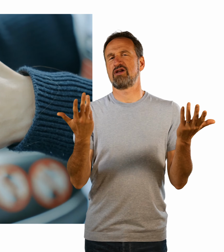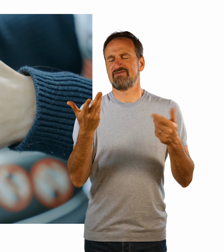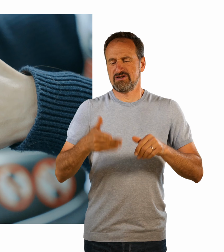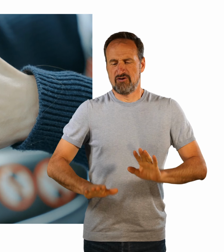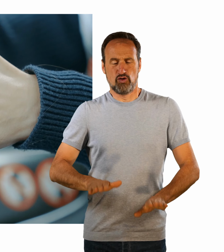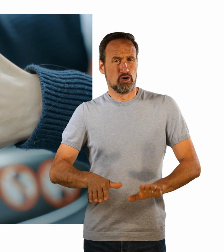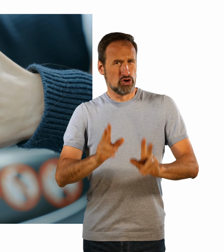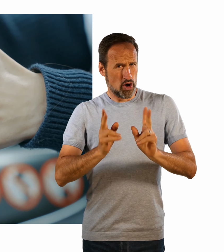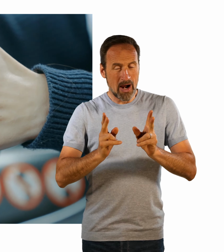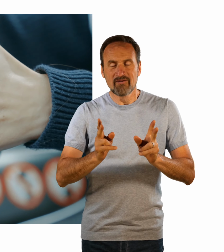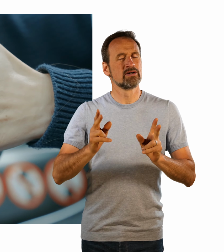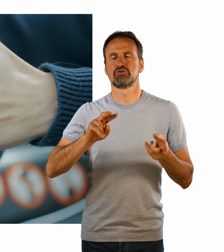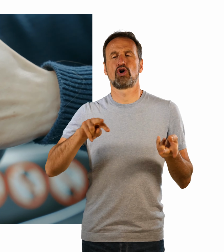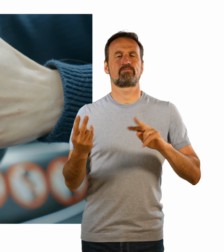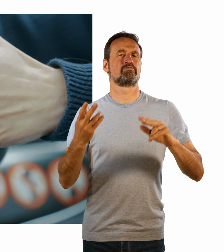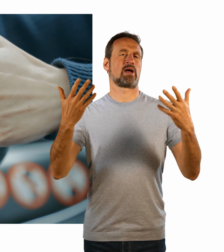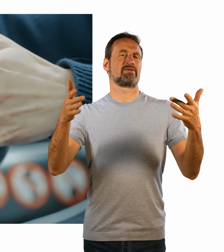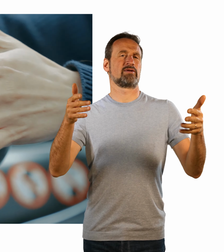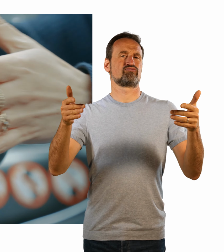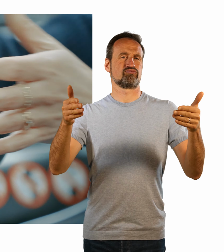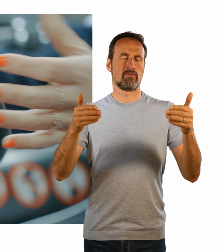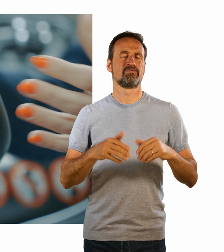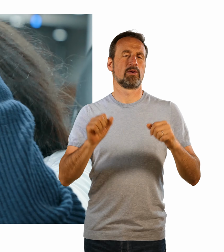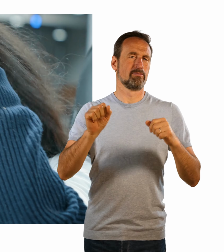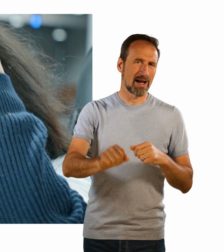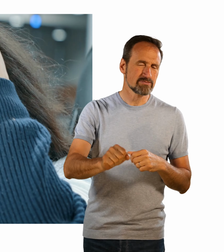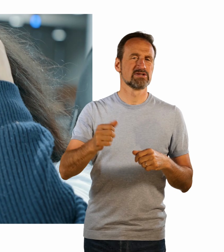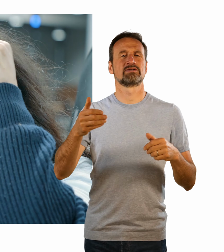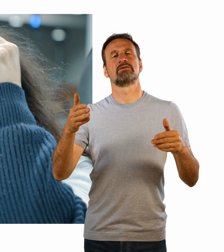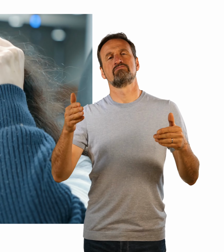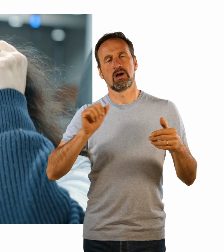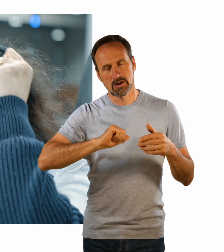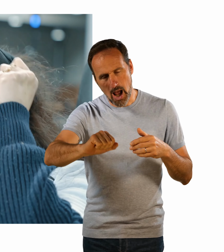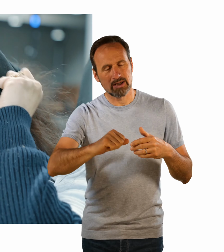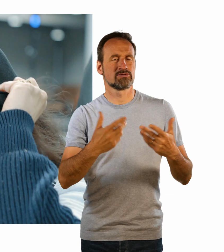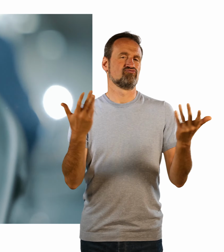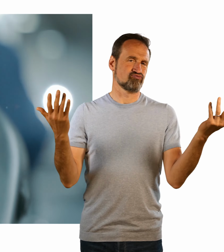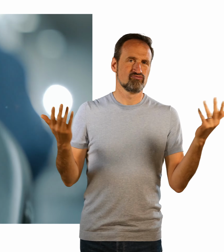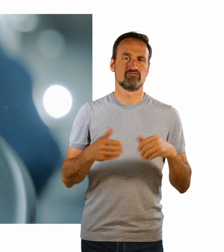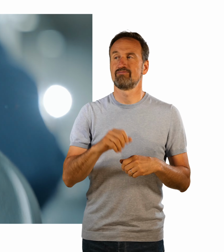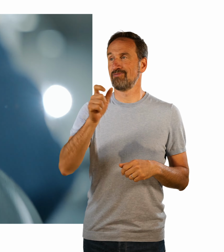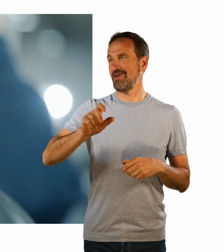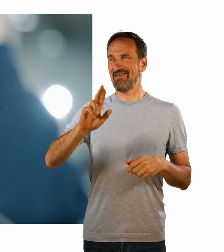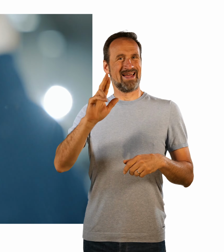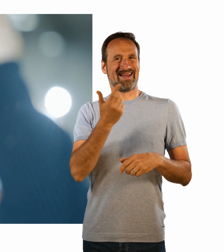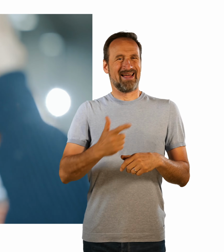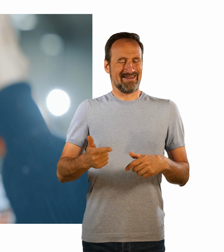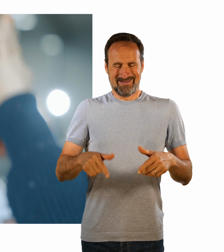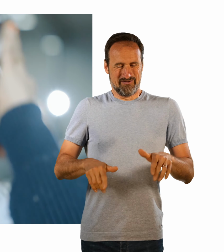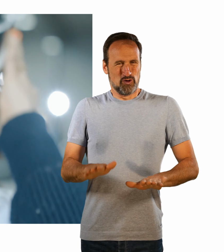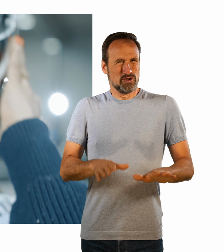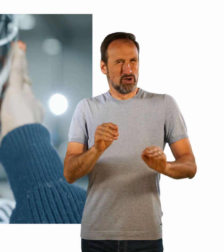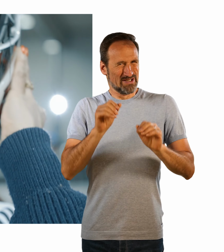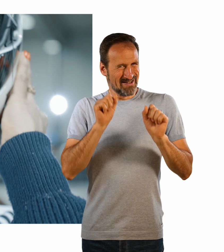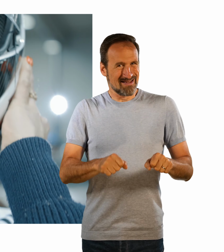eben ihre Füße nicht so benutzen können, möglich dieses Go-Kart zu bedienen. Als ich an der Startlinie